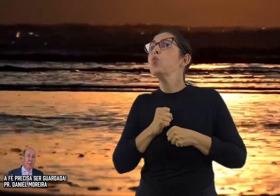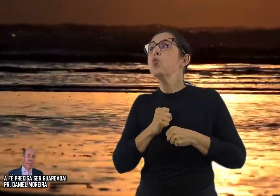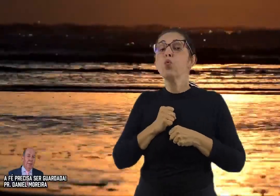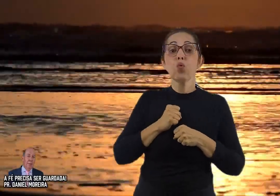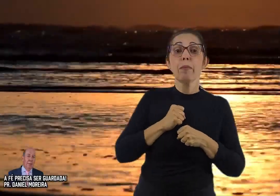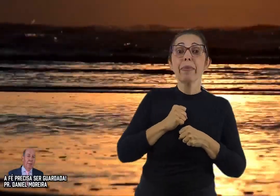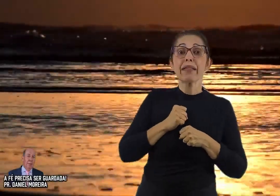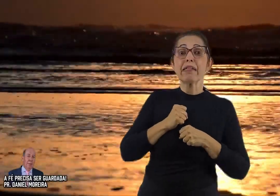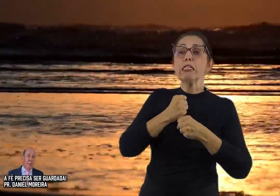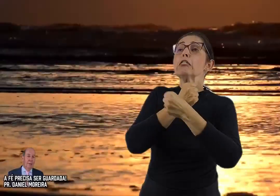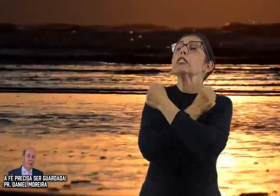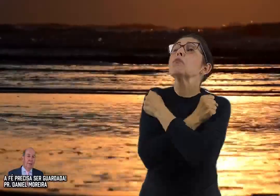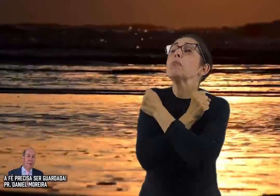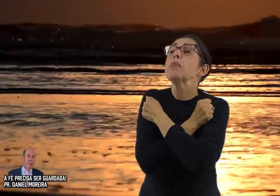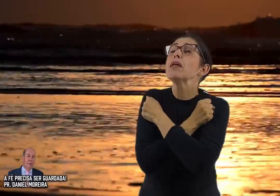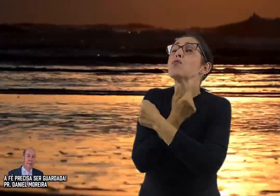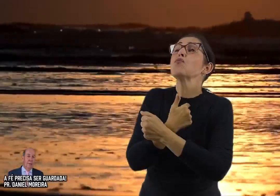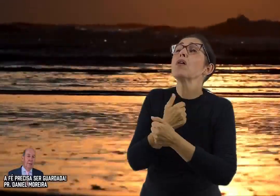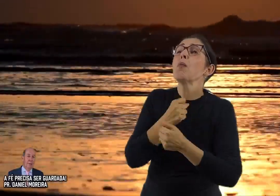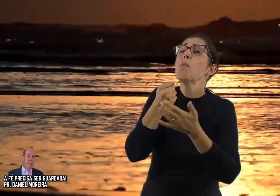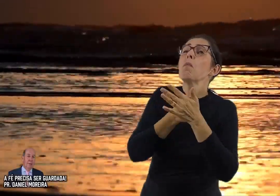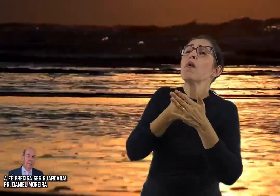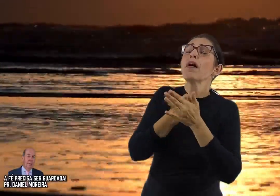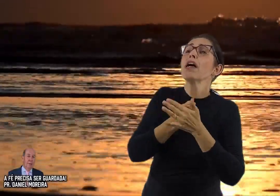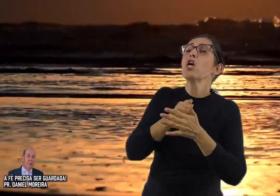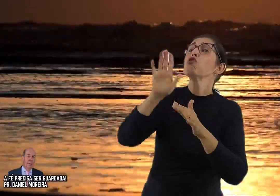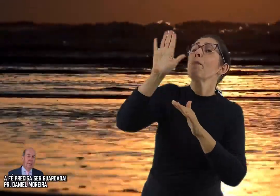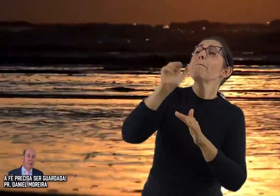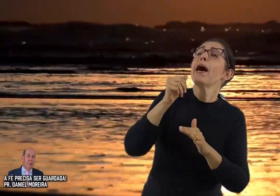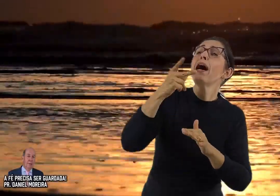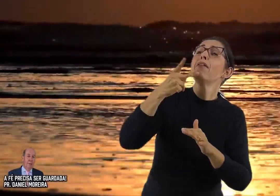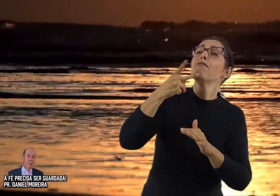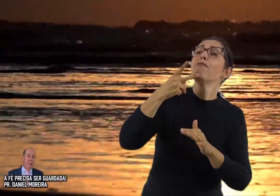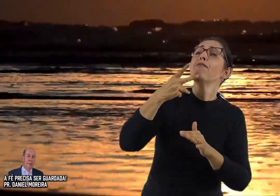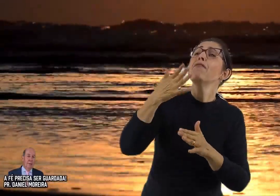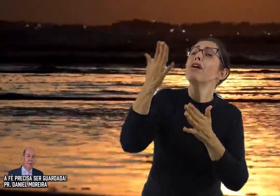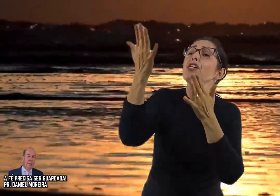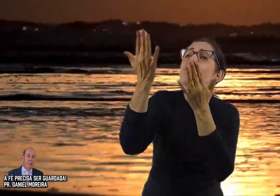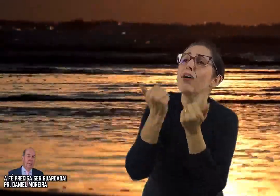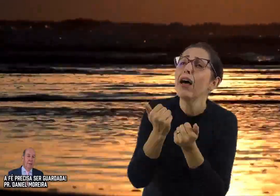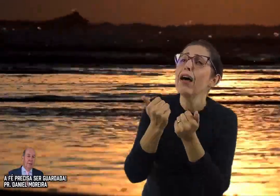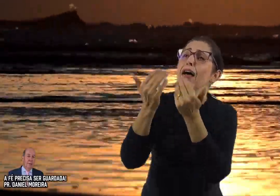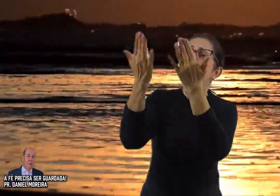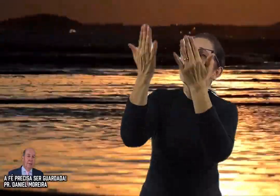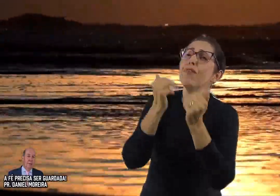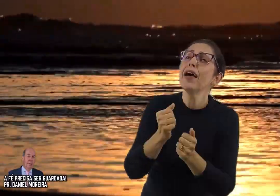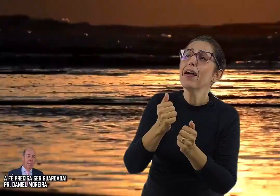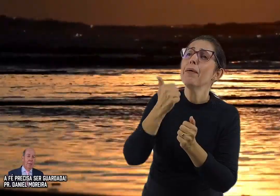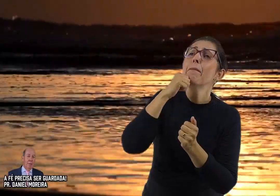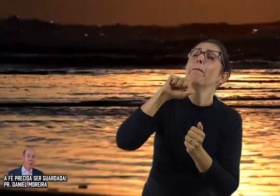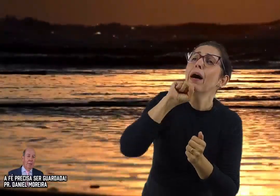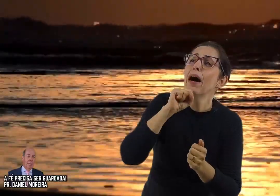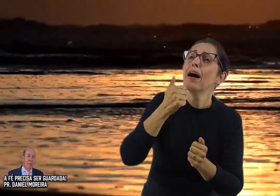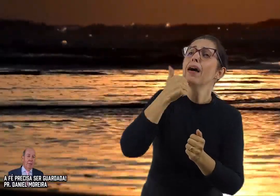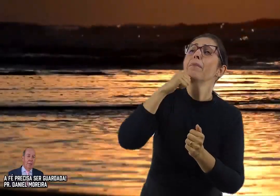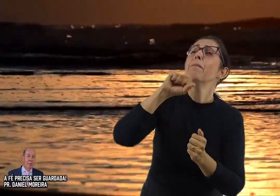para tentar dar um abraço nela. Eu chamava: mãe, sou eu, mãe.